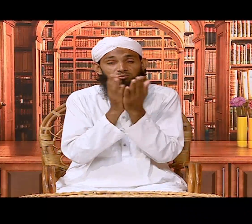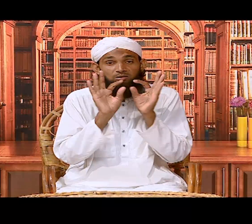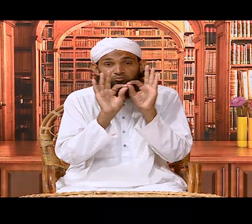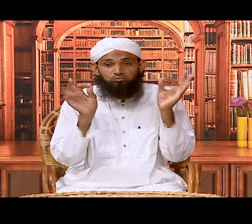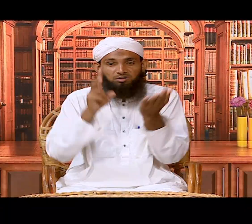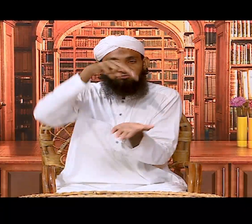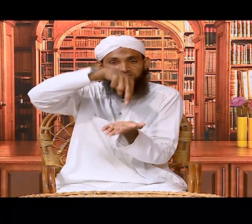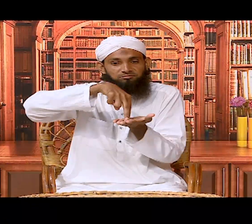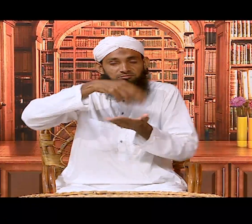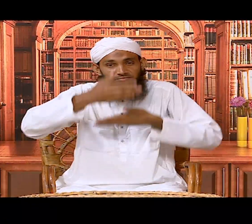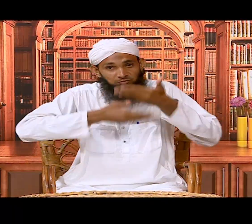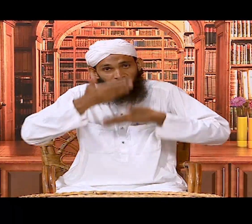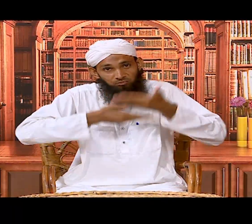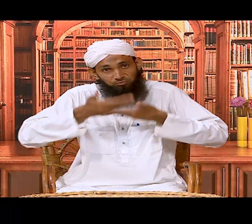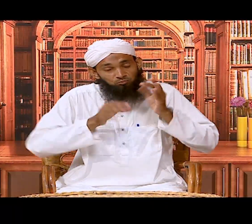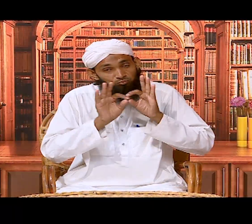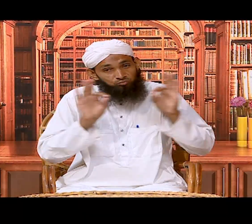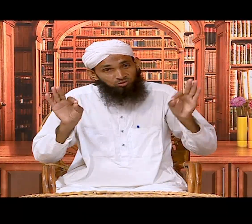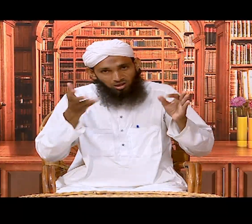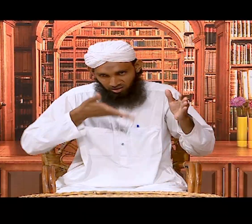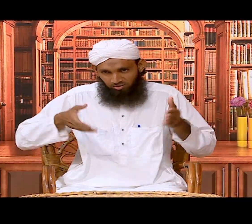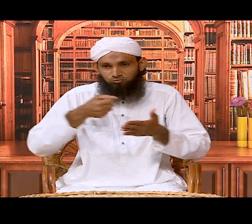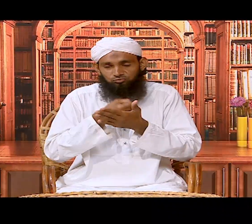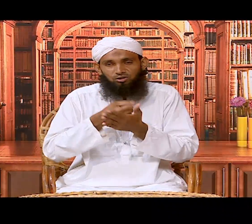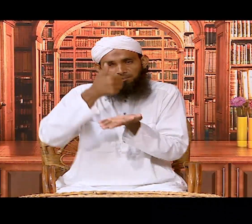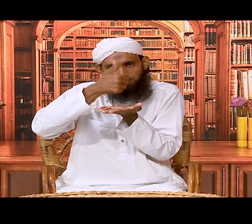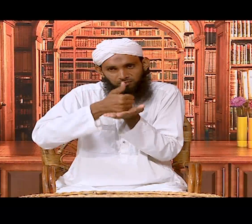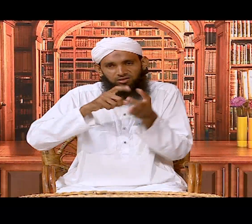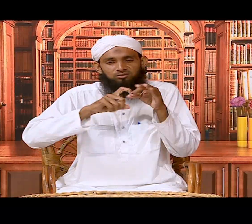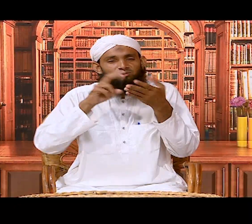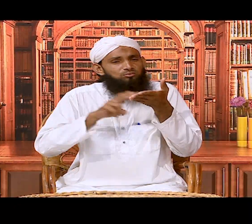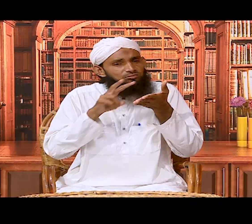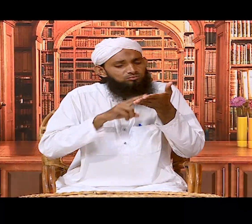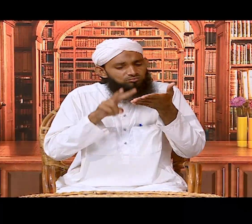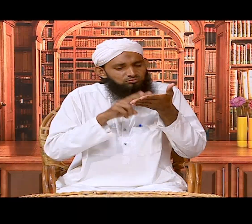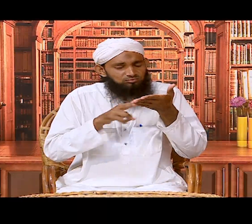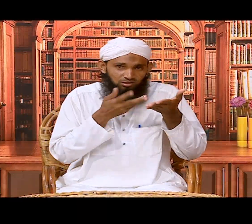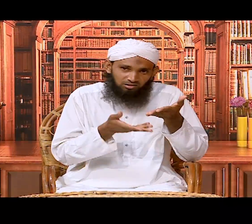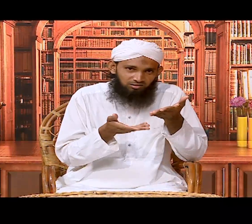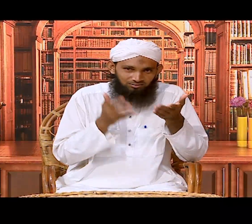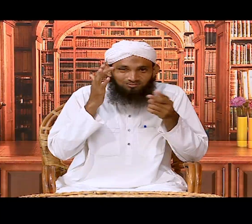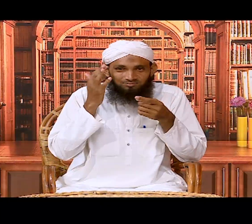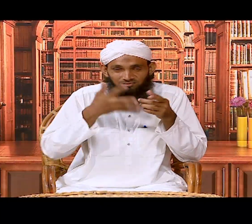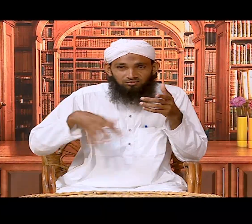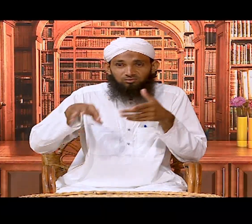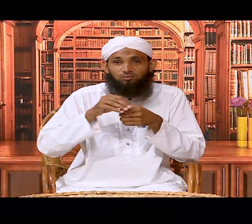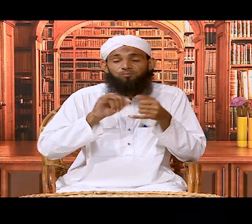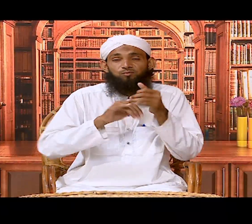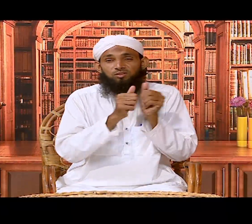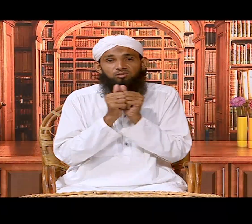تھے، ہم کم از کم بیٹھ کر ہی زیارت کر لیا کریں۔ حضرت عثمان غنی رضی اللہ عنہ روزانہ پورا قرآن کریم تلاوت